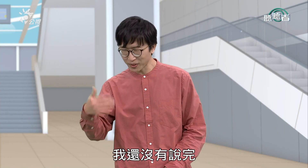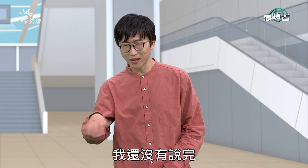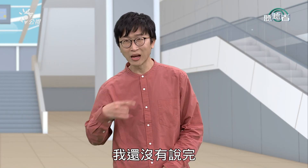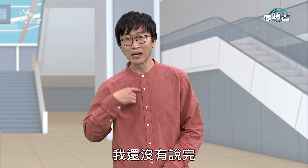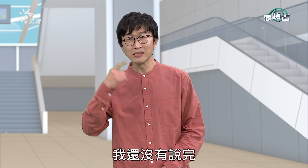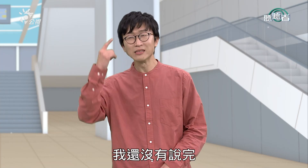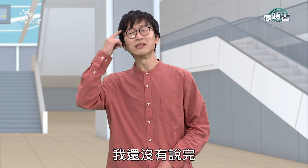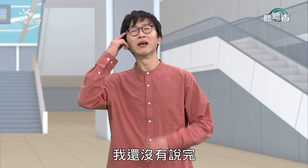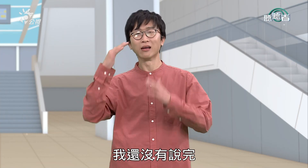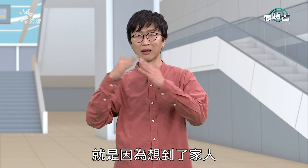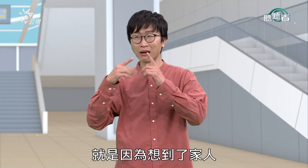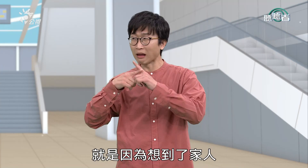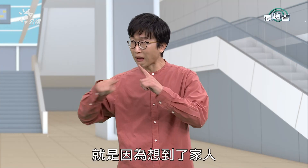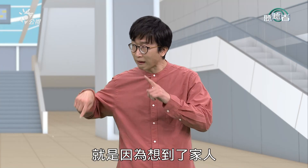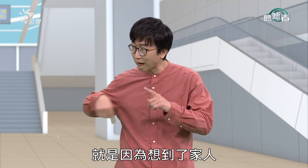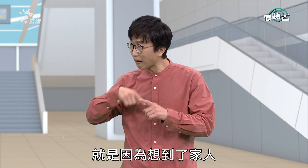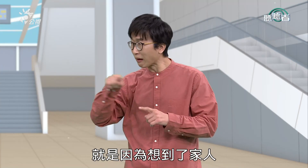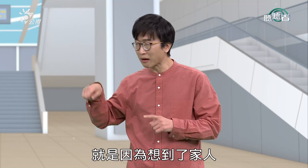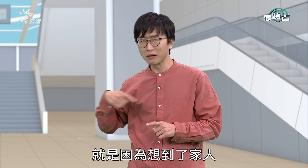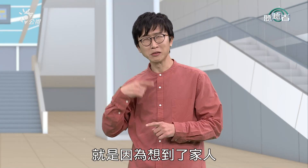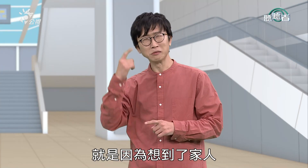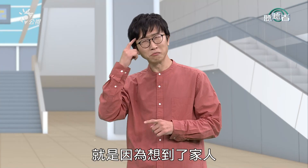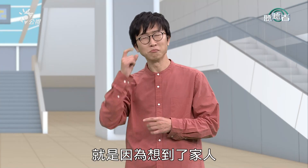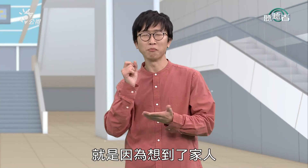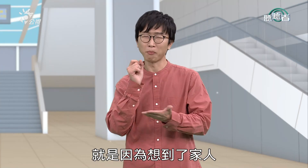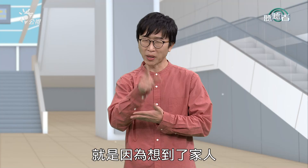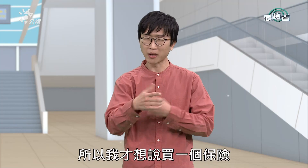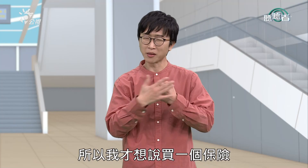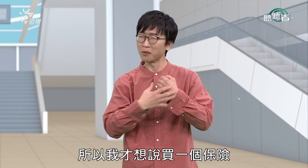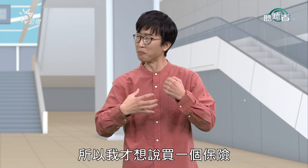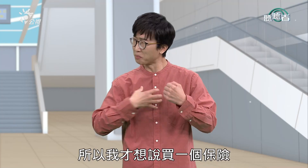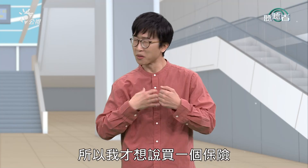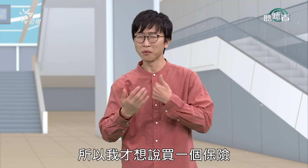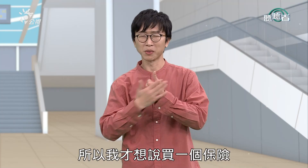说完啊，就是因为想到了家人，所以呢，我才